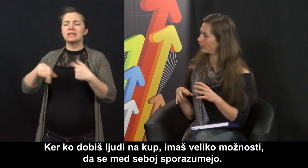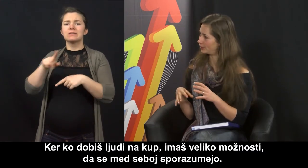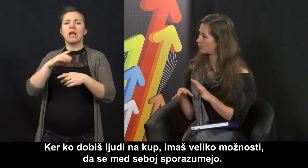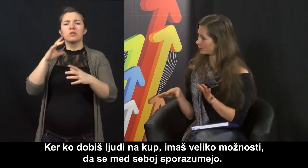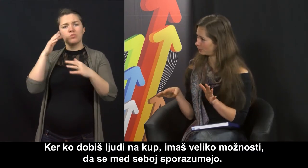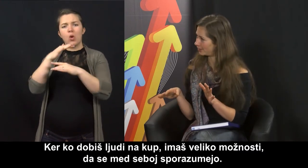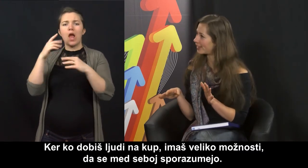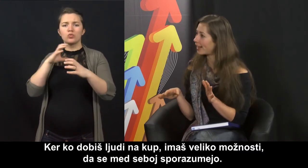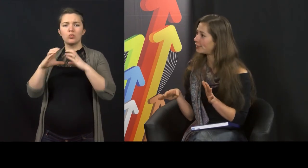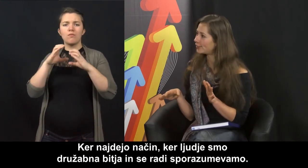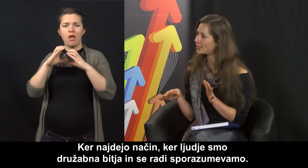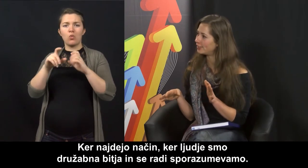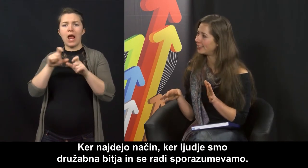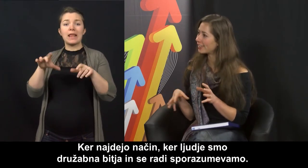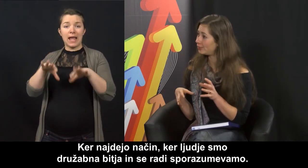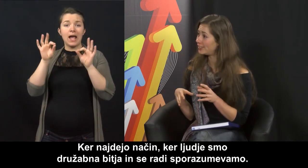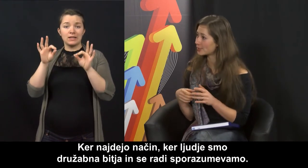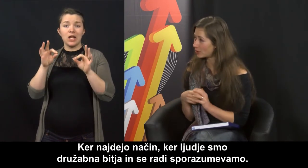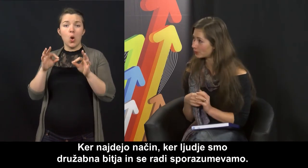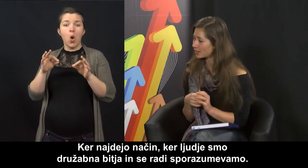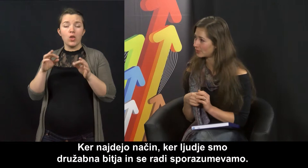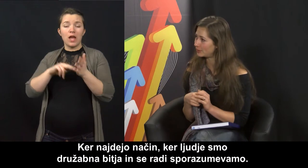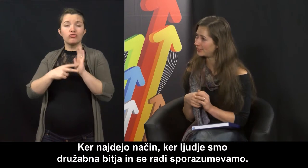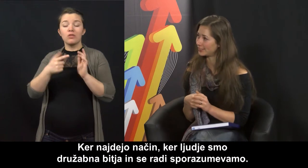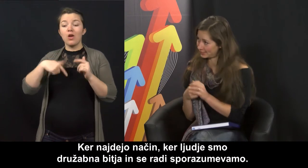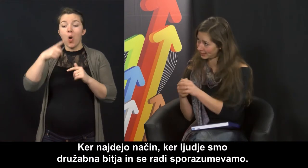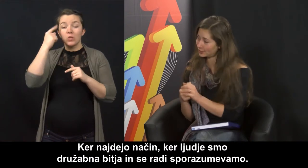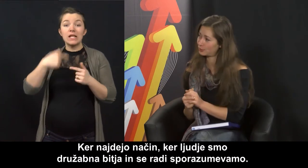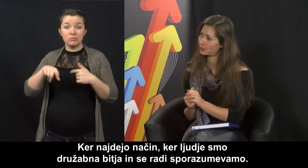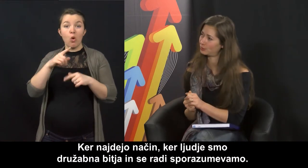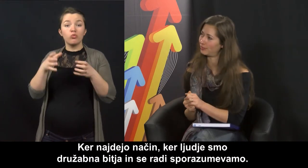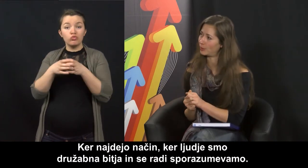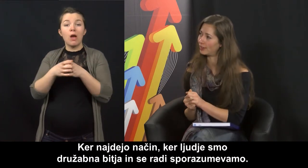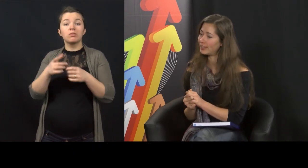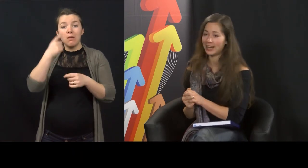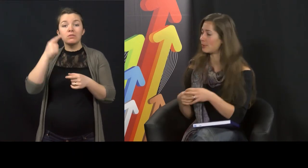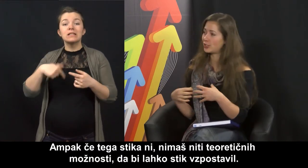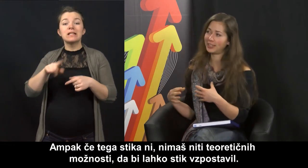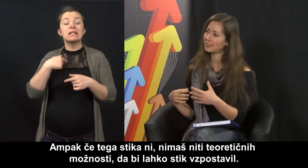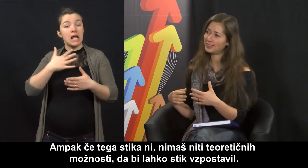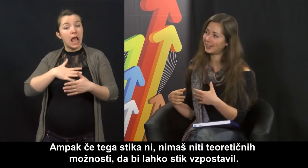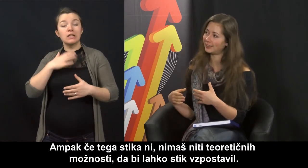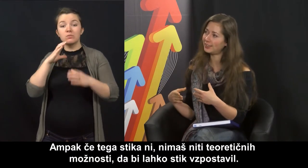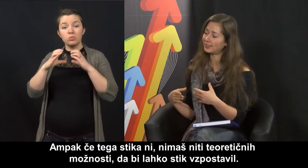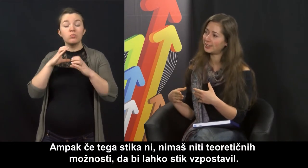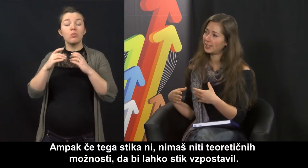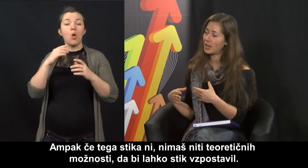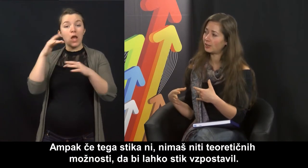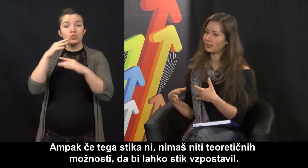med seboj sporazumejo, ker najdejo način, ker ljudje smo družabna bitja in se radi sporazumevamo. Ampak če tega stika